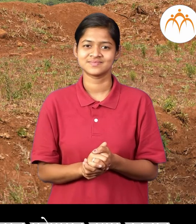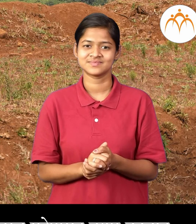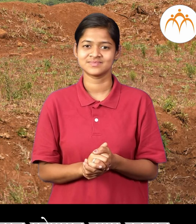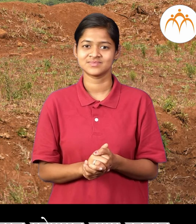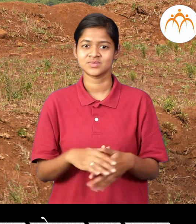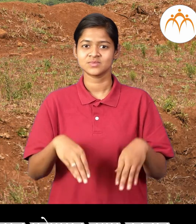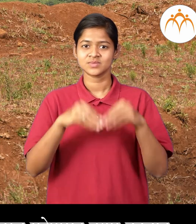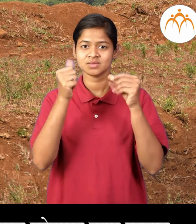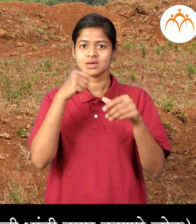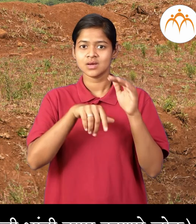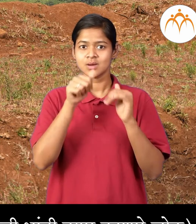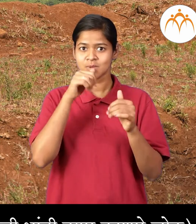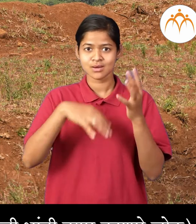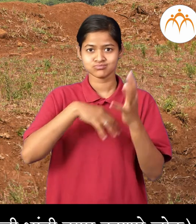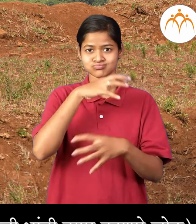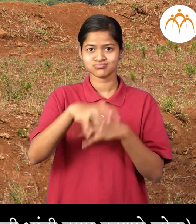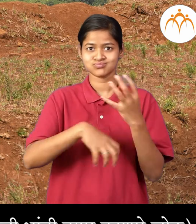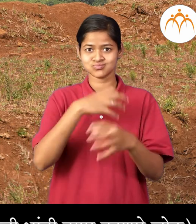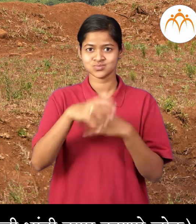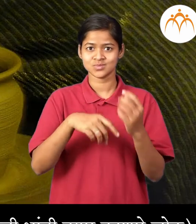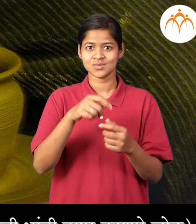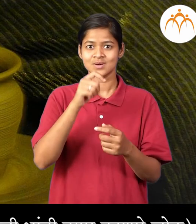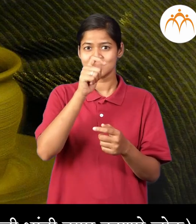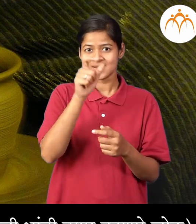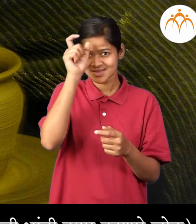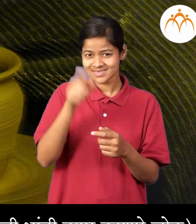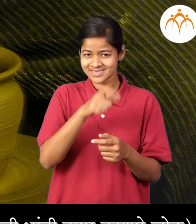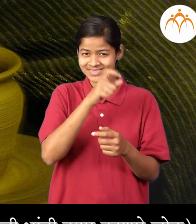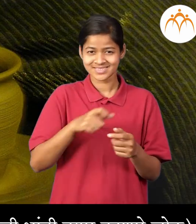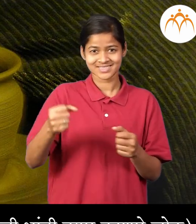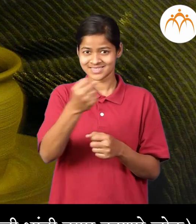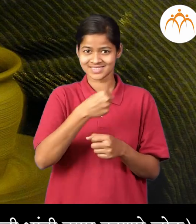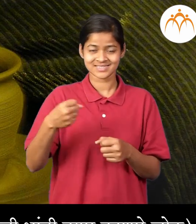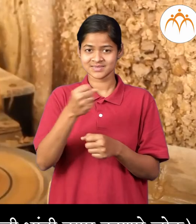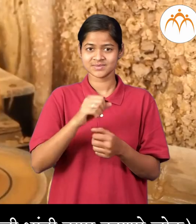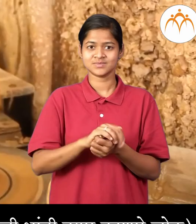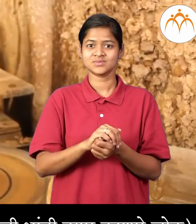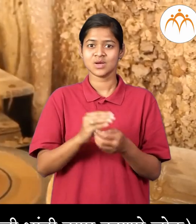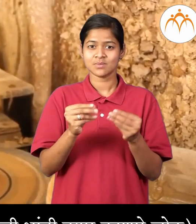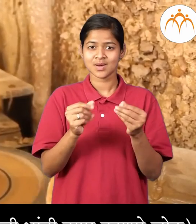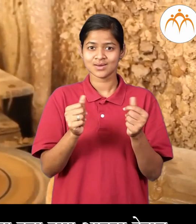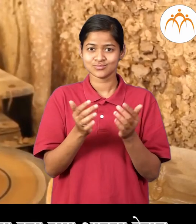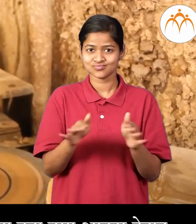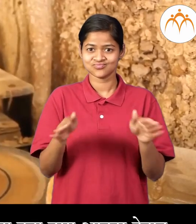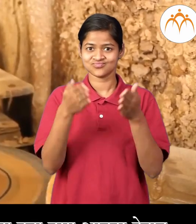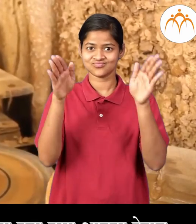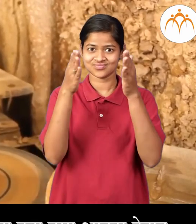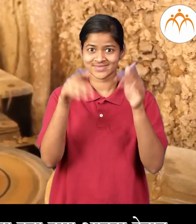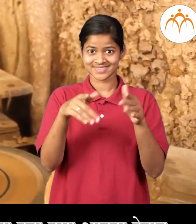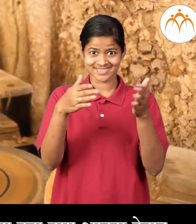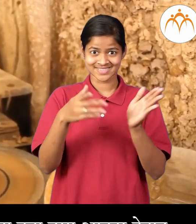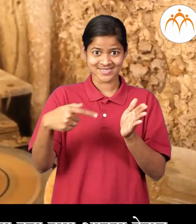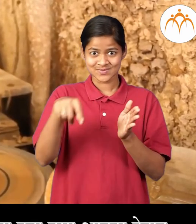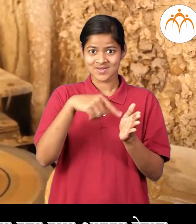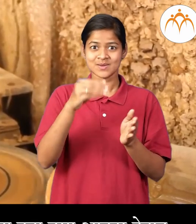करता, मृदे मधे पाणी मिस्सरतात। कुम्भार मंजे मातीची भांडी तयार करनारे लोक त्यांचा चाकावर